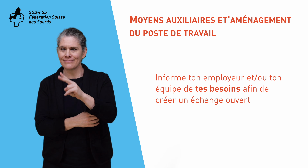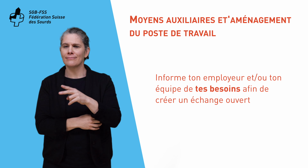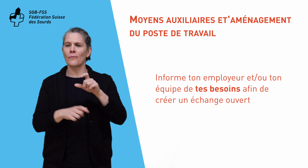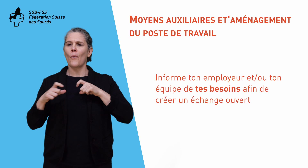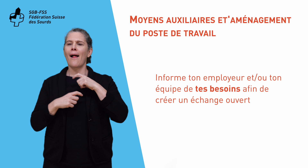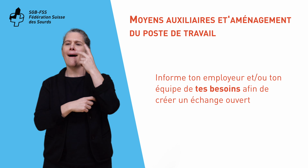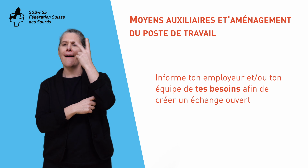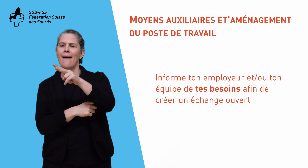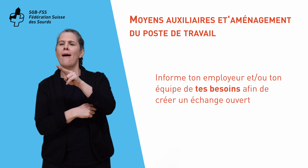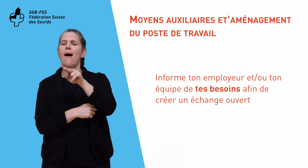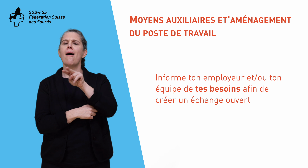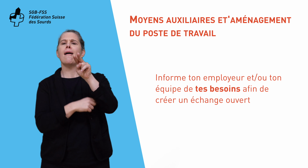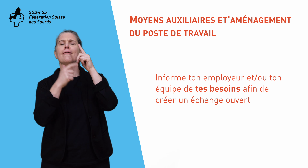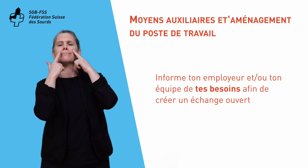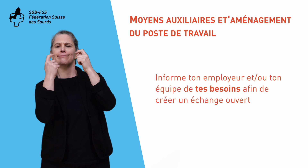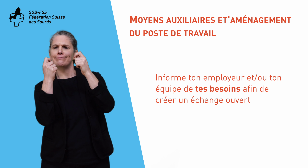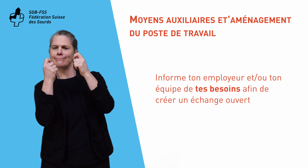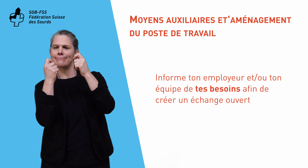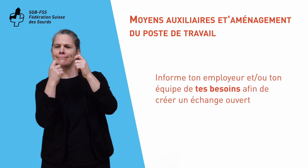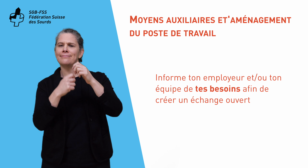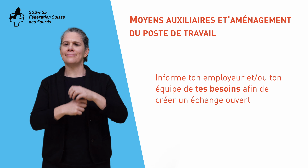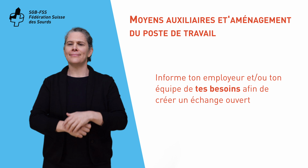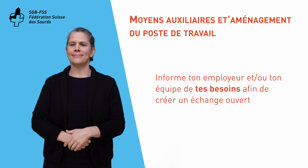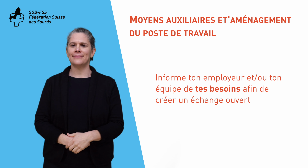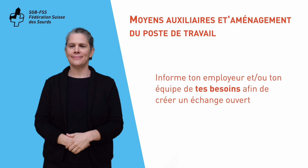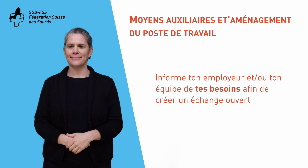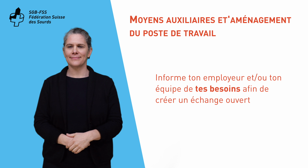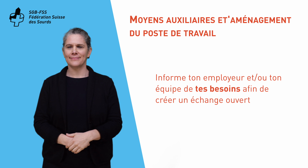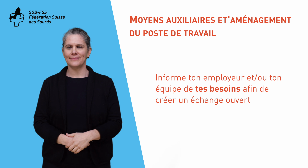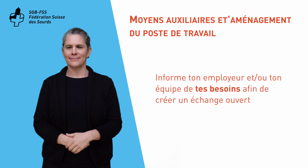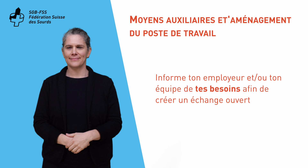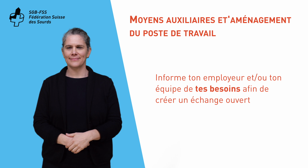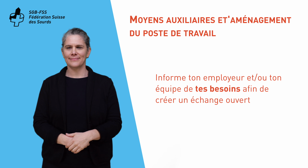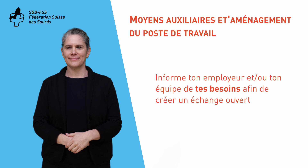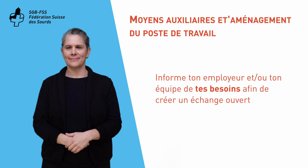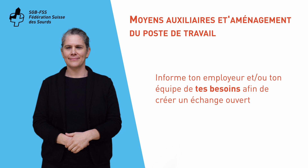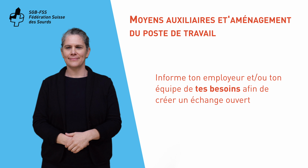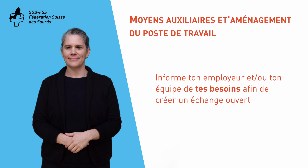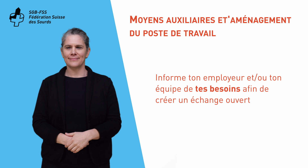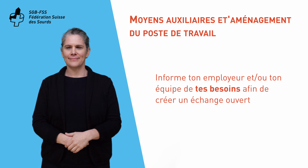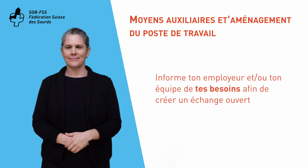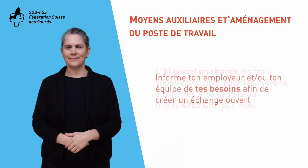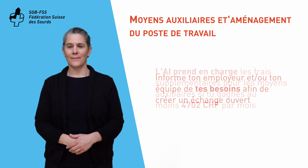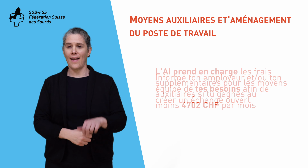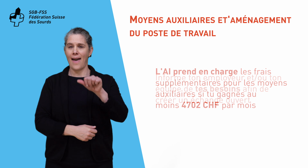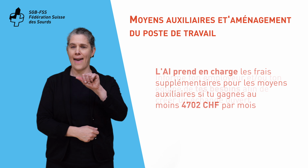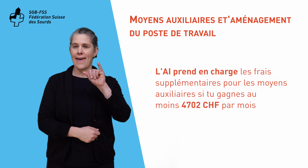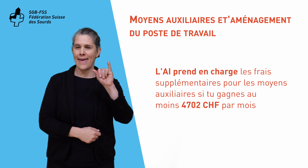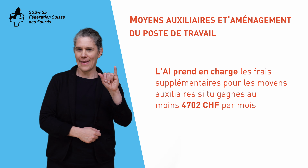un échange ouvert et que tes collègues puissent également être attentifs à tes besoins. L'AI offre